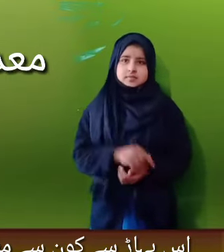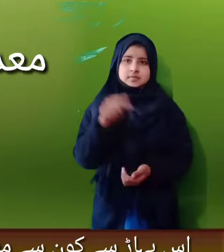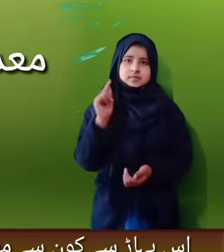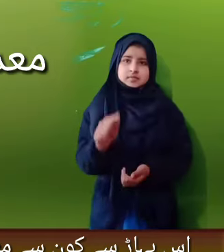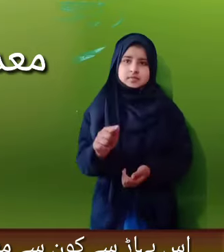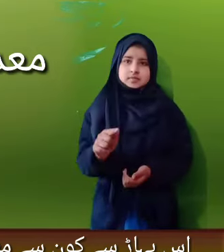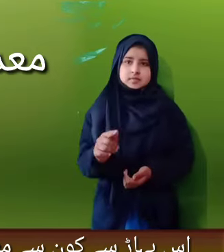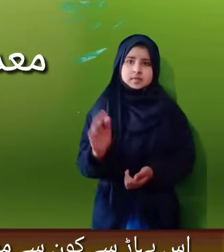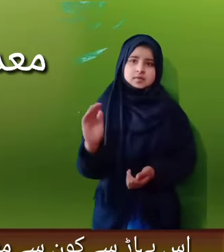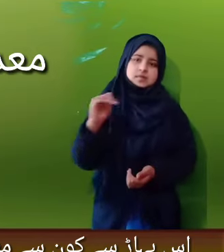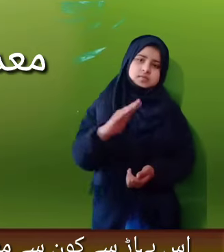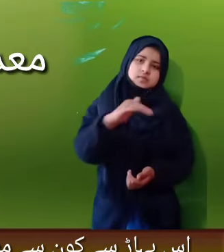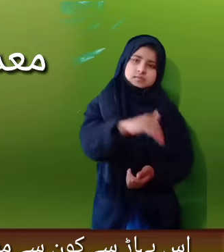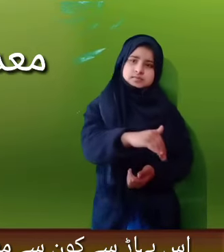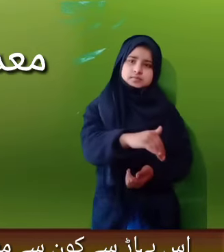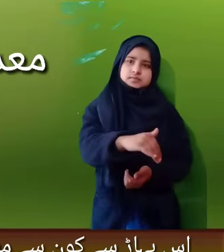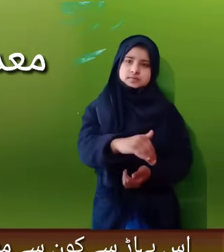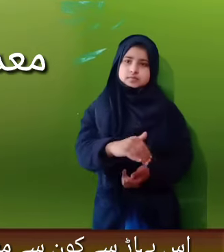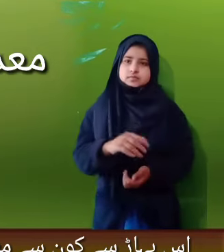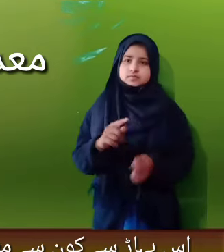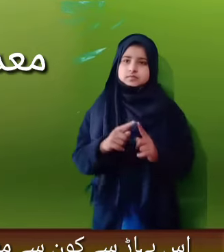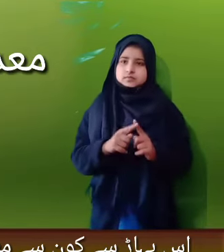इस पहाड़ से